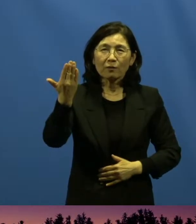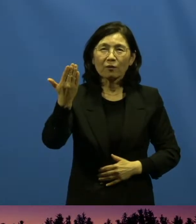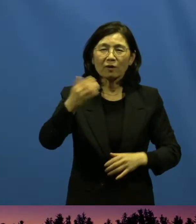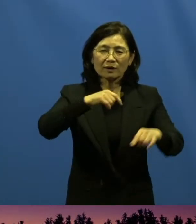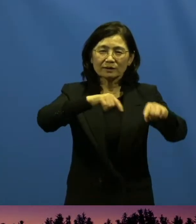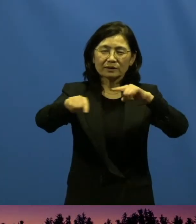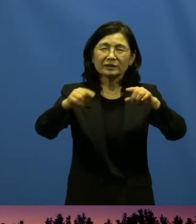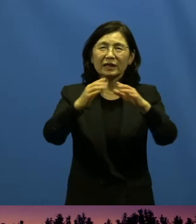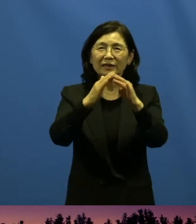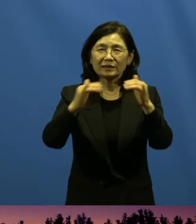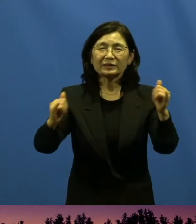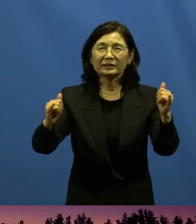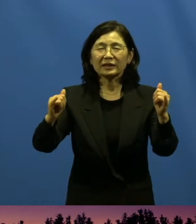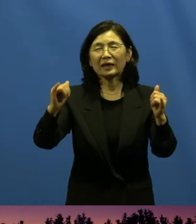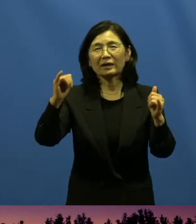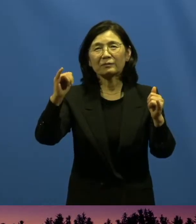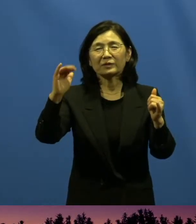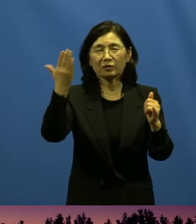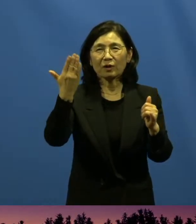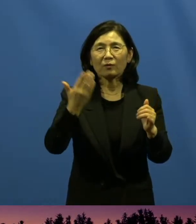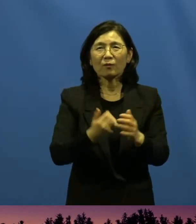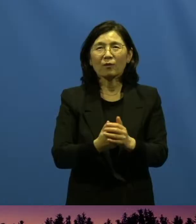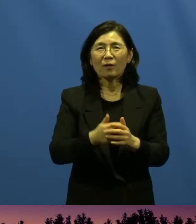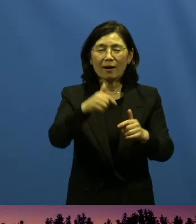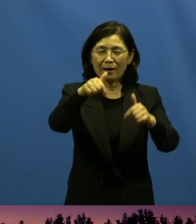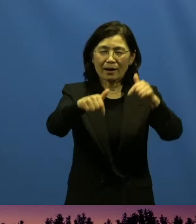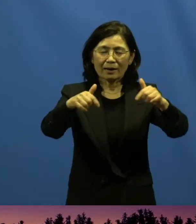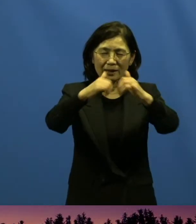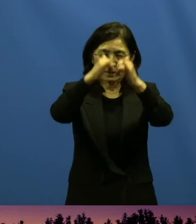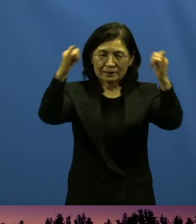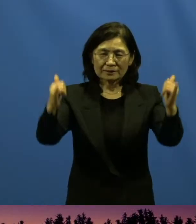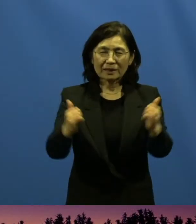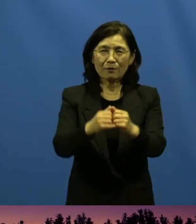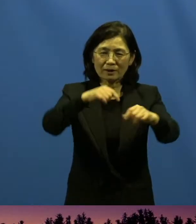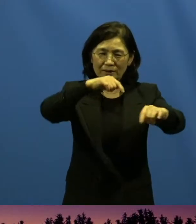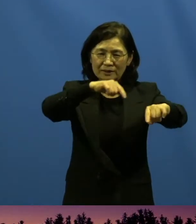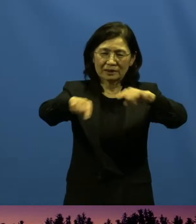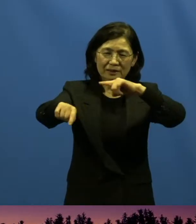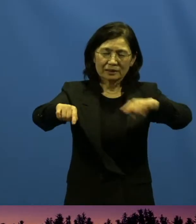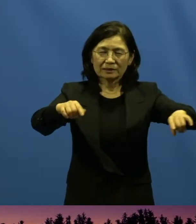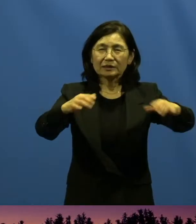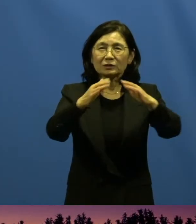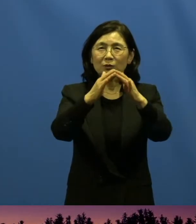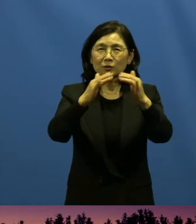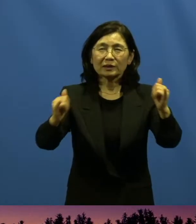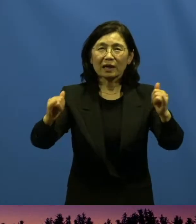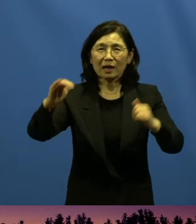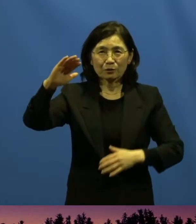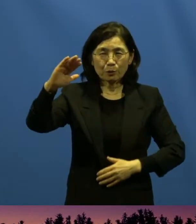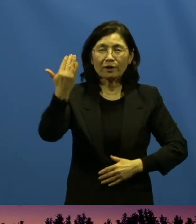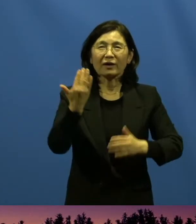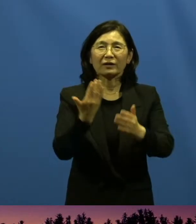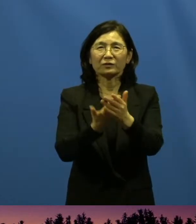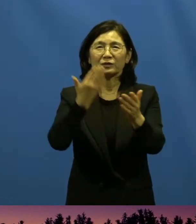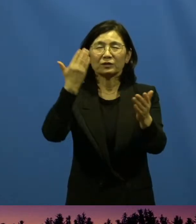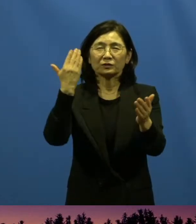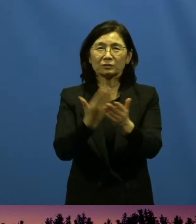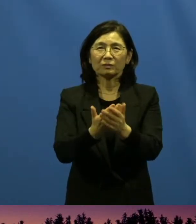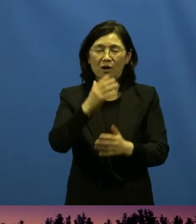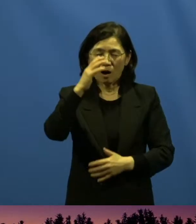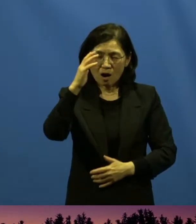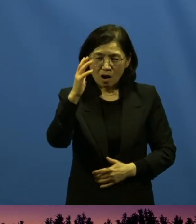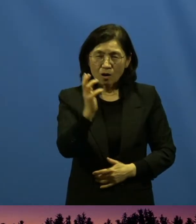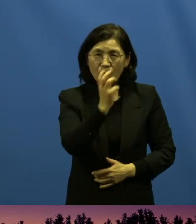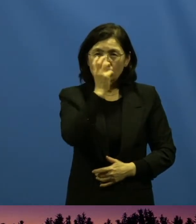주시옵소서. 모든 사회 각계 각층의 지도자들이 나오게 하여 주시옵소서. 거룩한